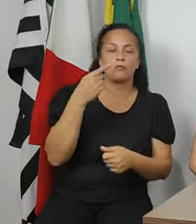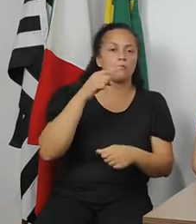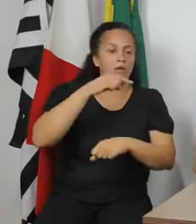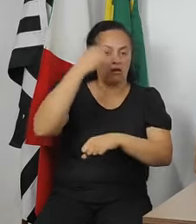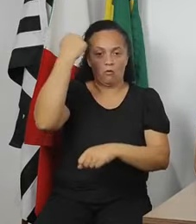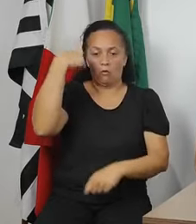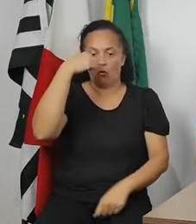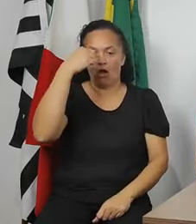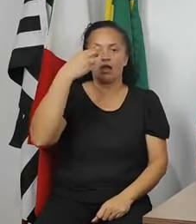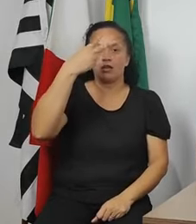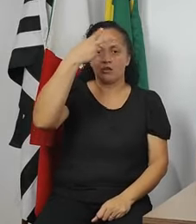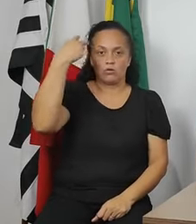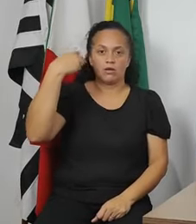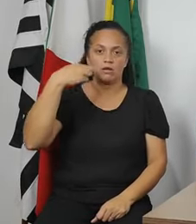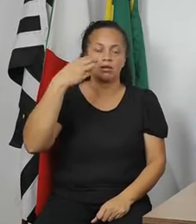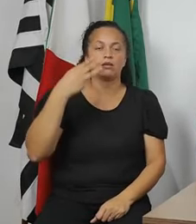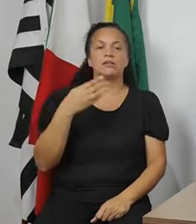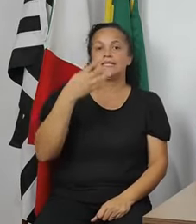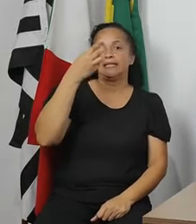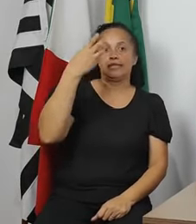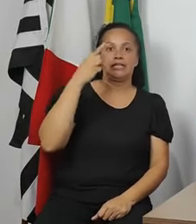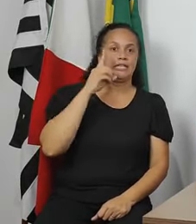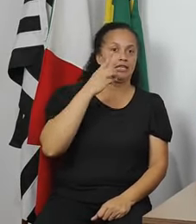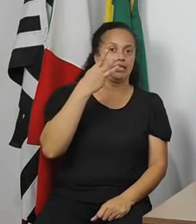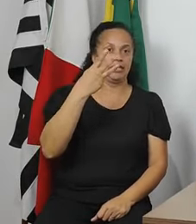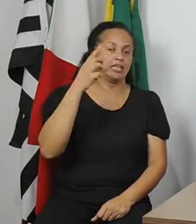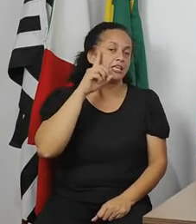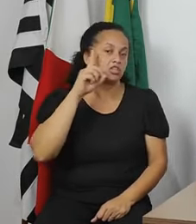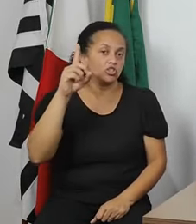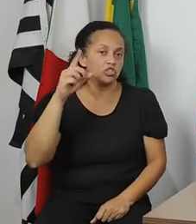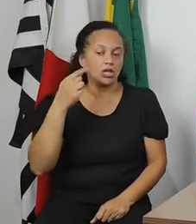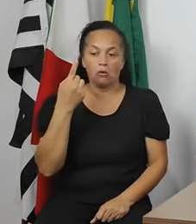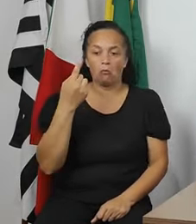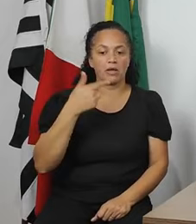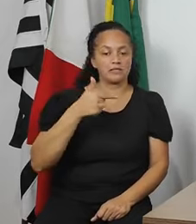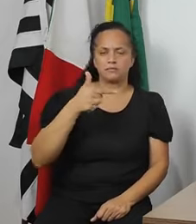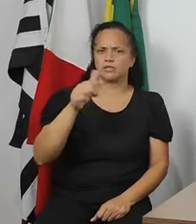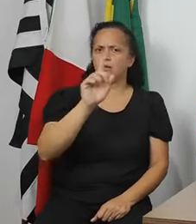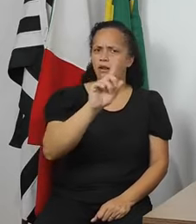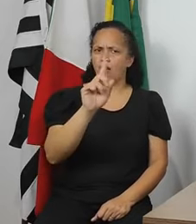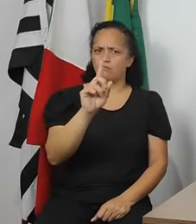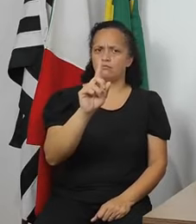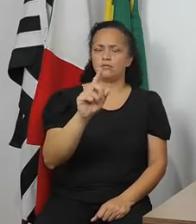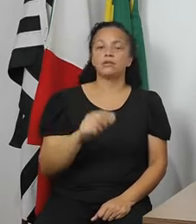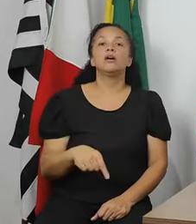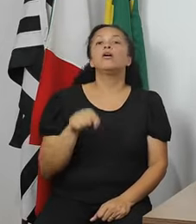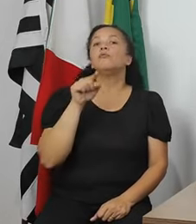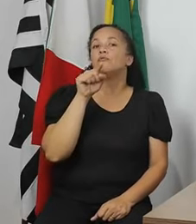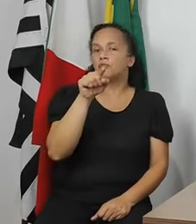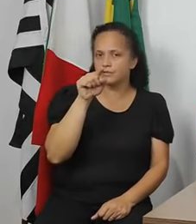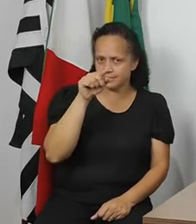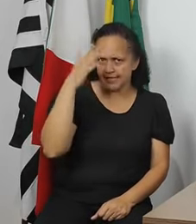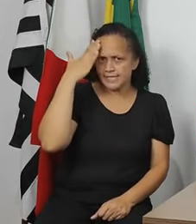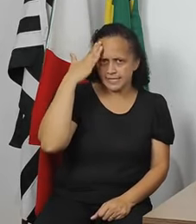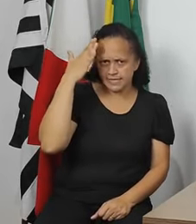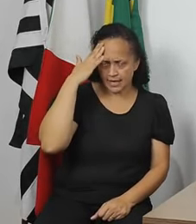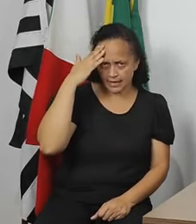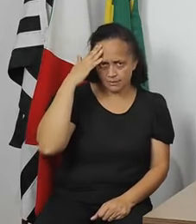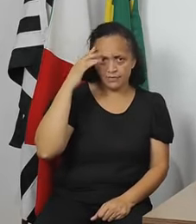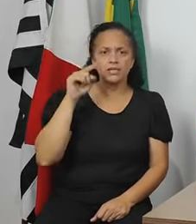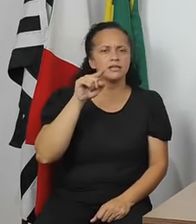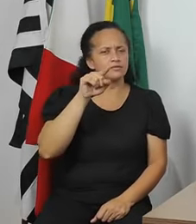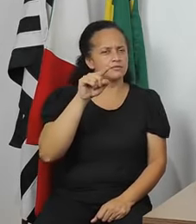24 horas, 3 dias, 1 semana. Essa prática vai acontecer conforme você for praticando, você vai estar